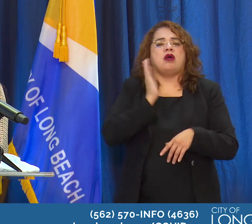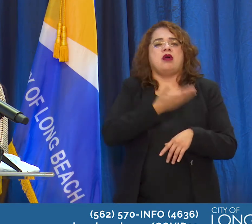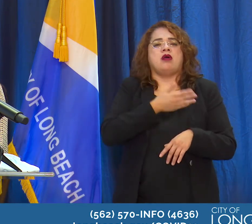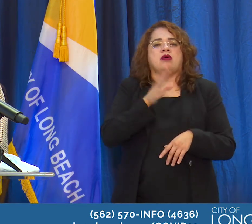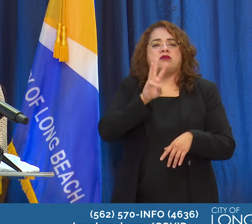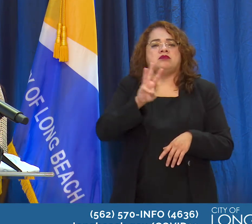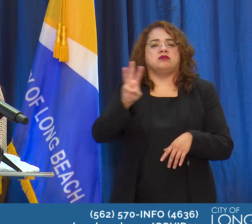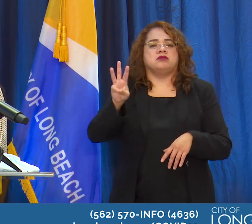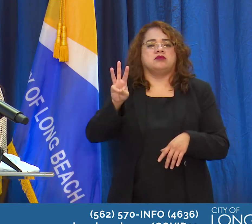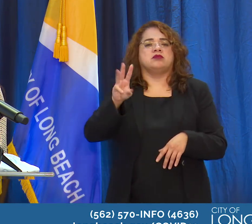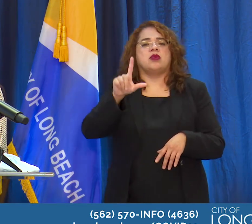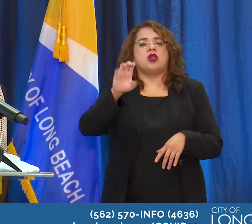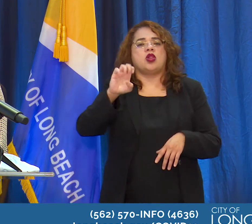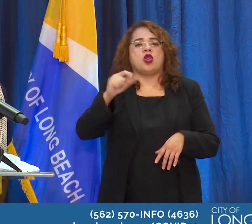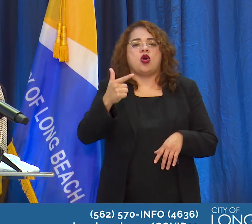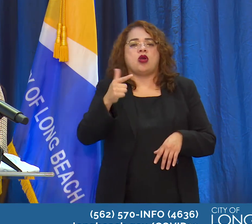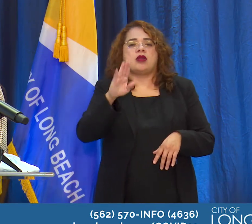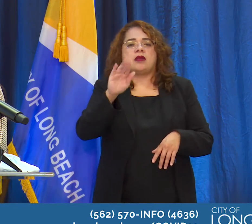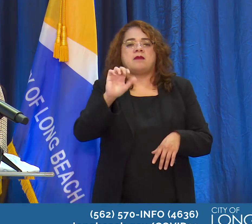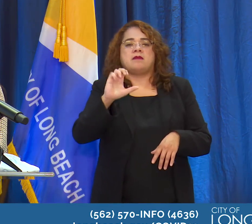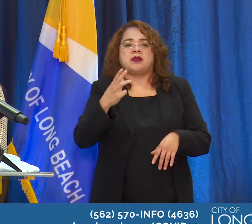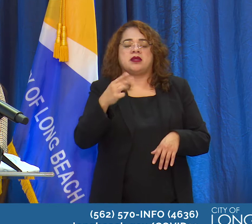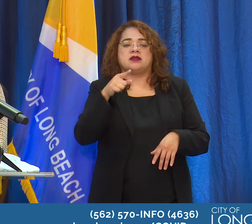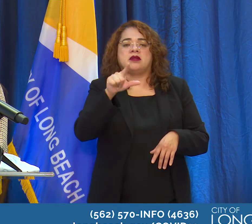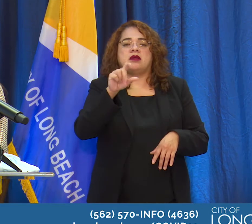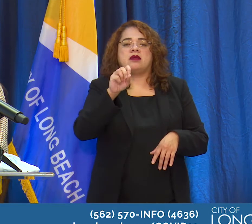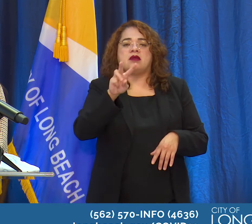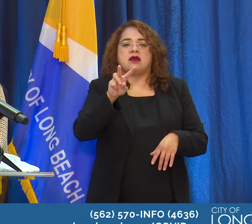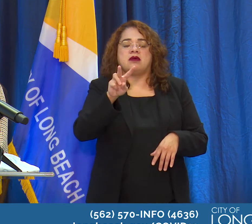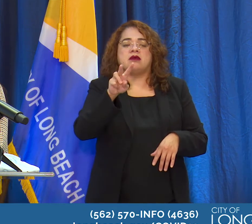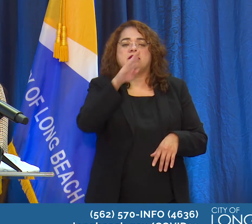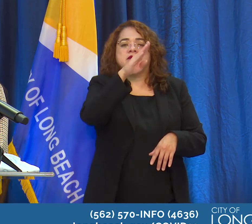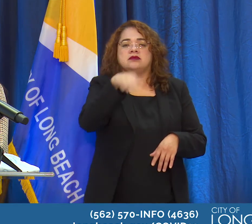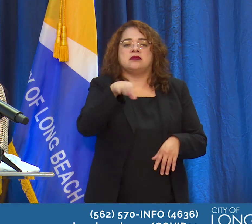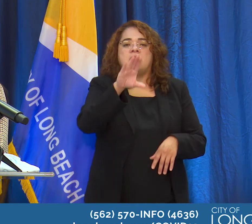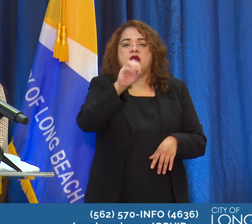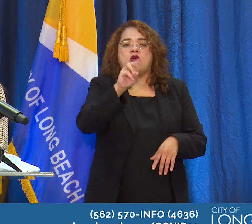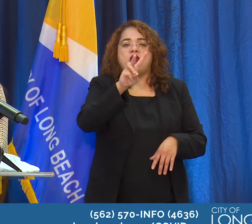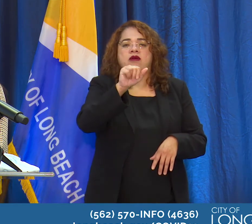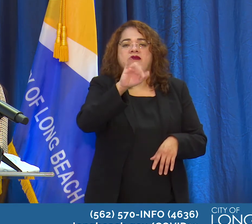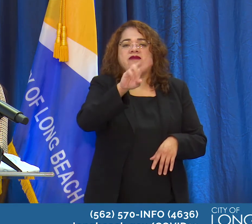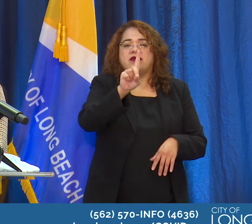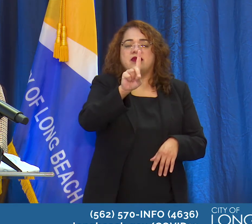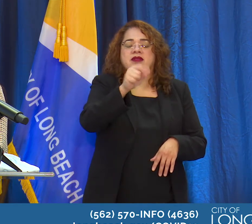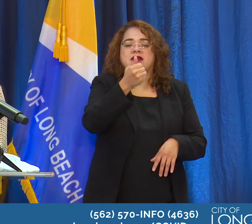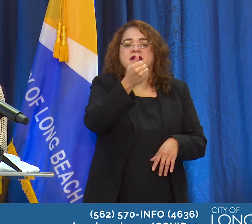de COVID-19, localizado en la página